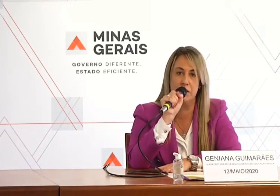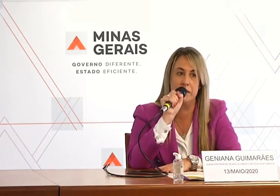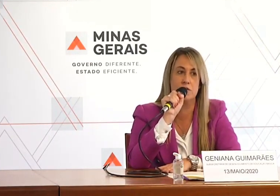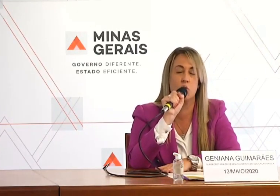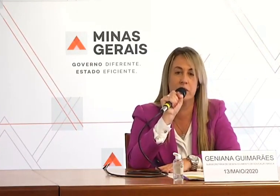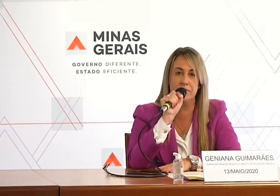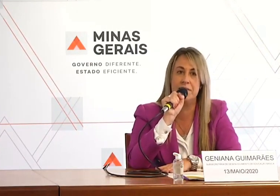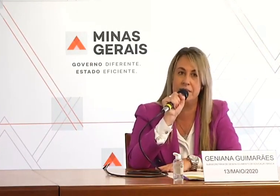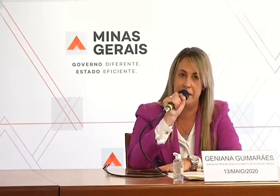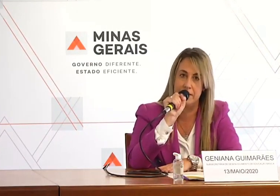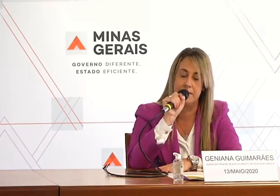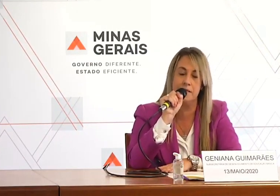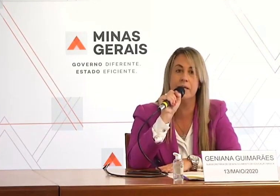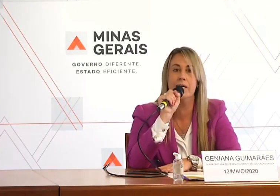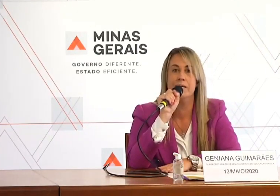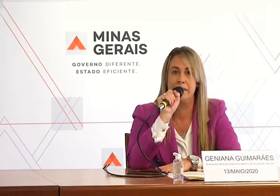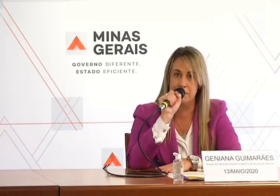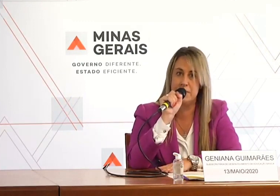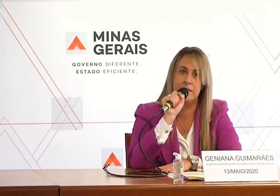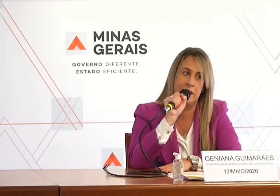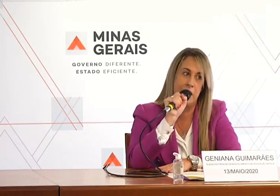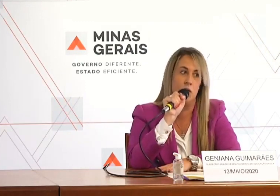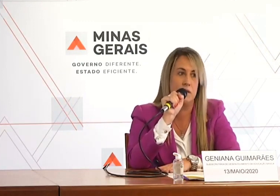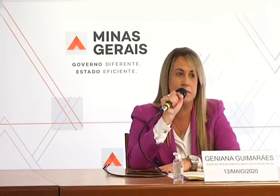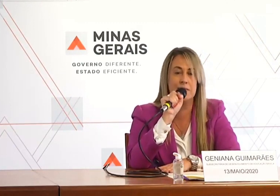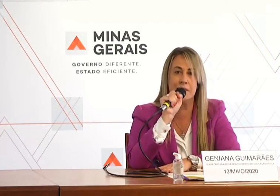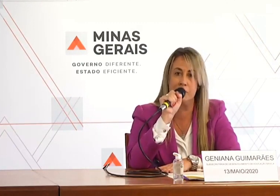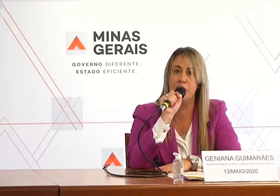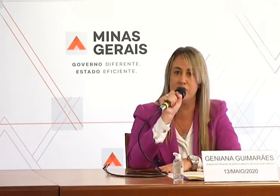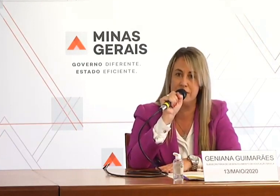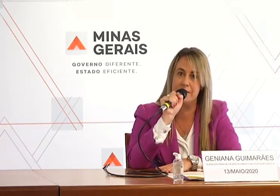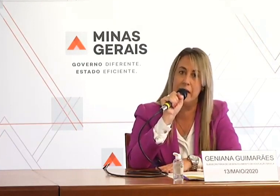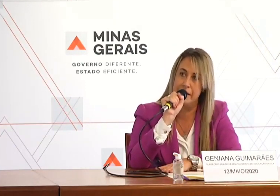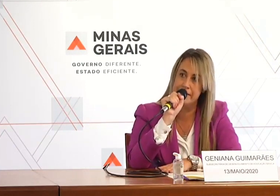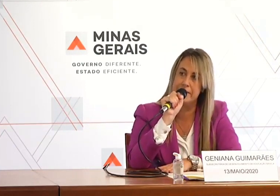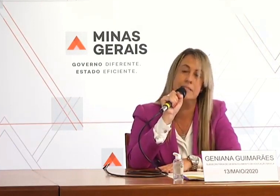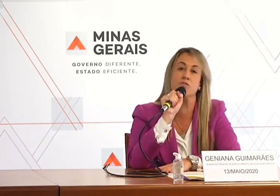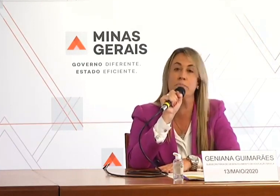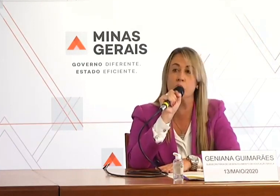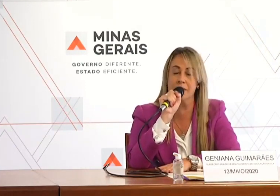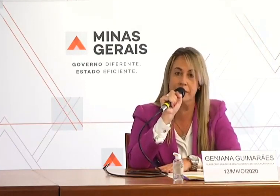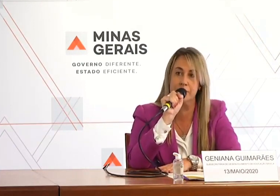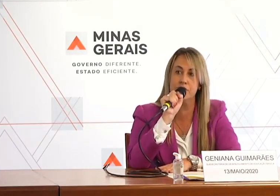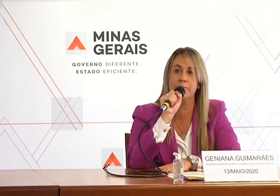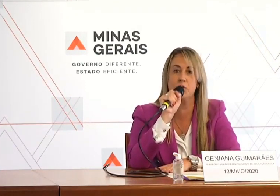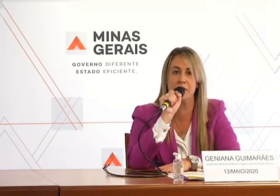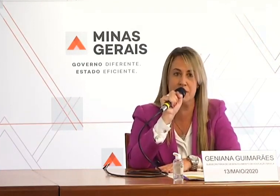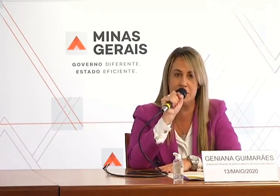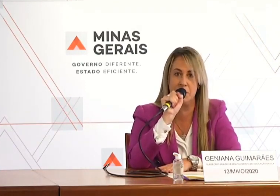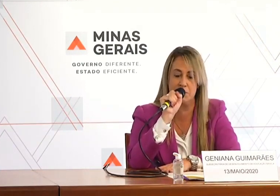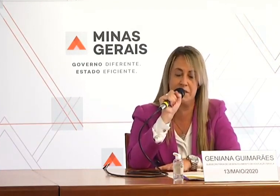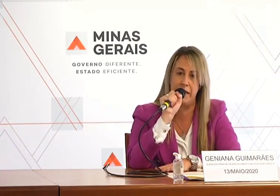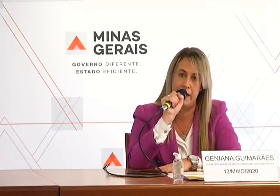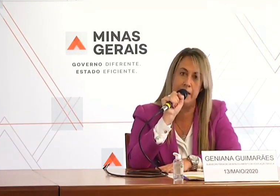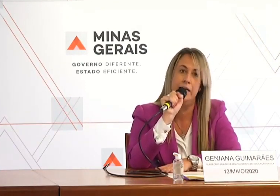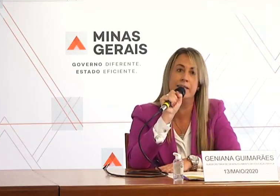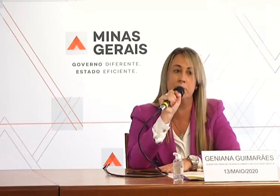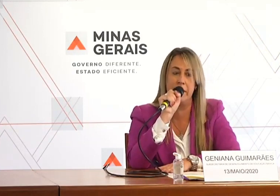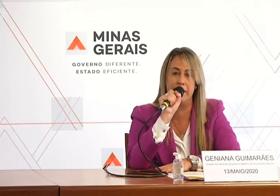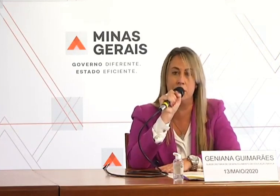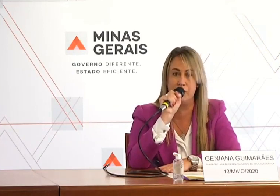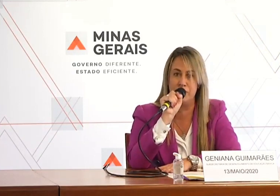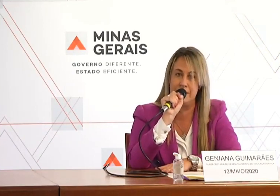nossos estudantes com deficiência terão, sim, aulas na linguagem de sinais. Isso é importante. Toda transmissão será